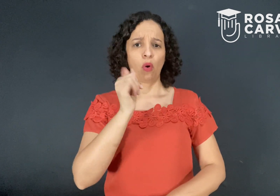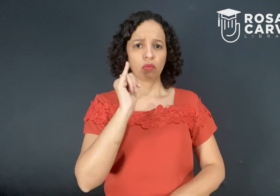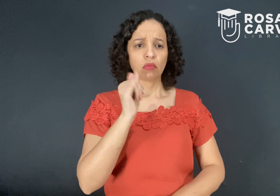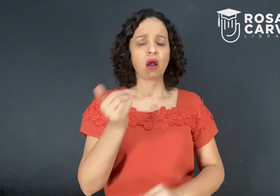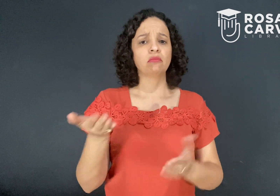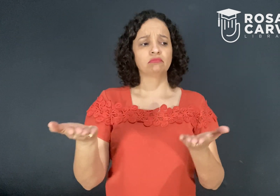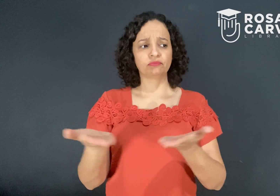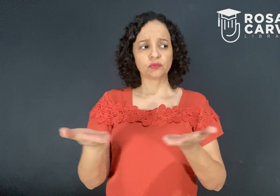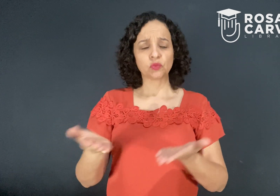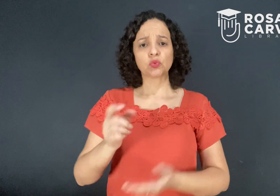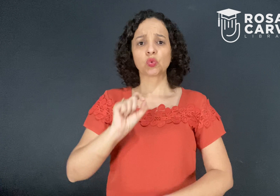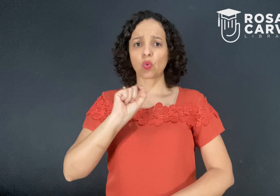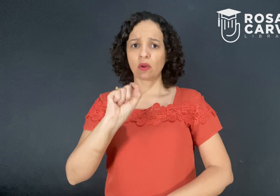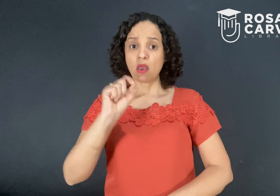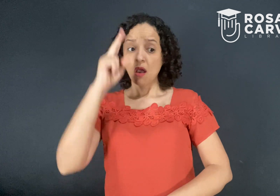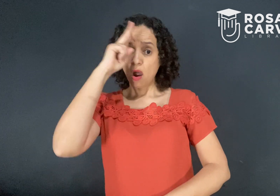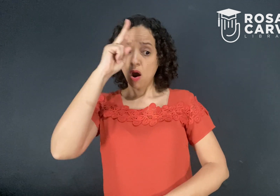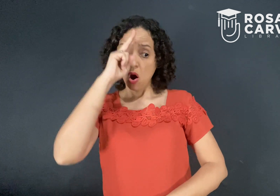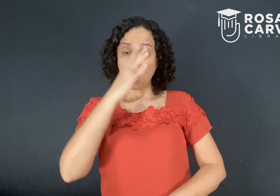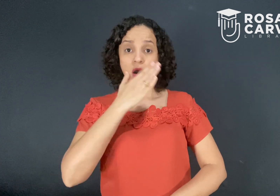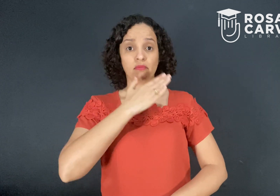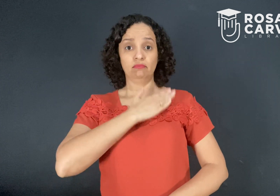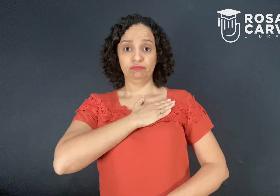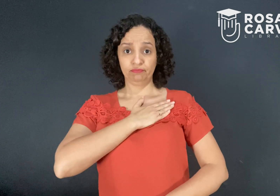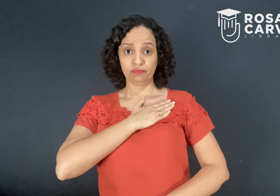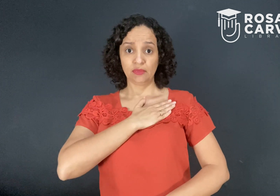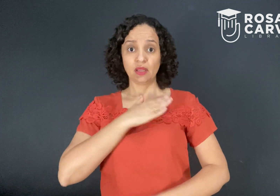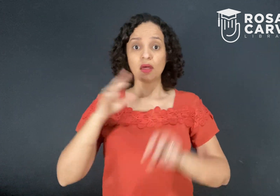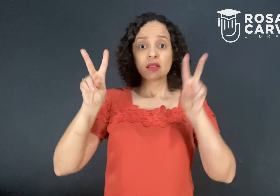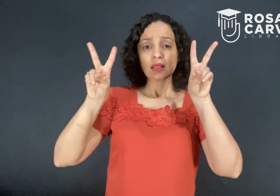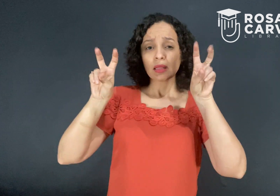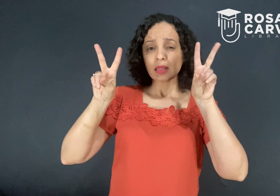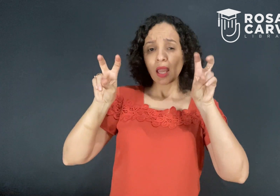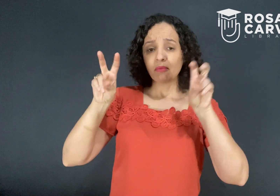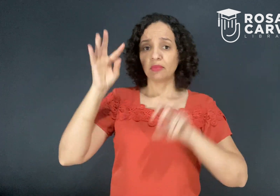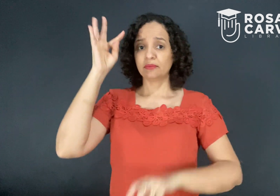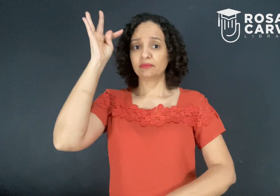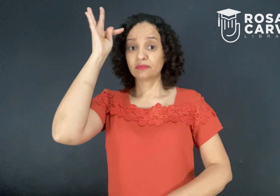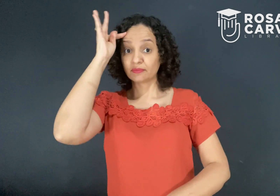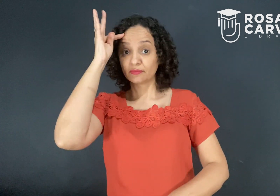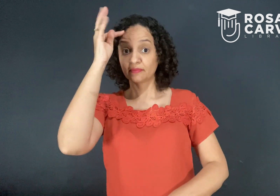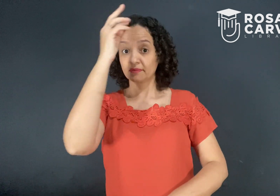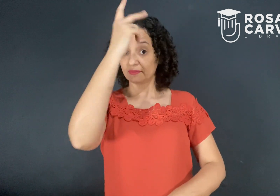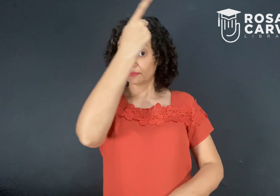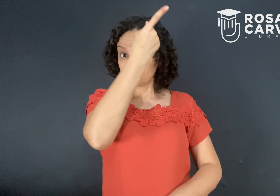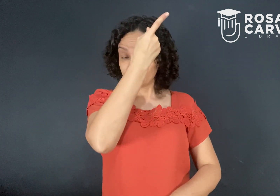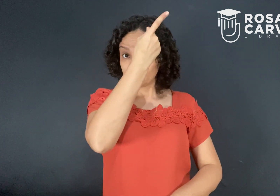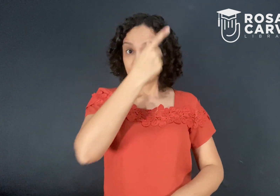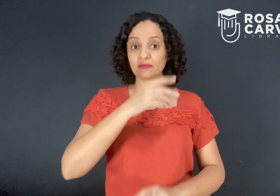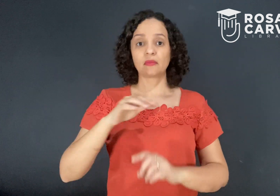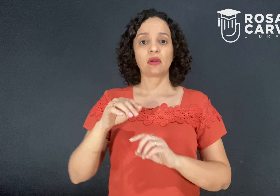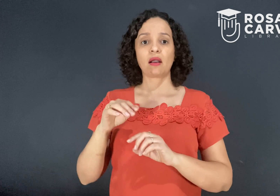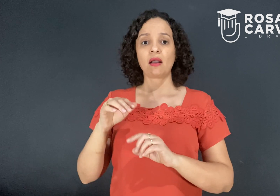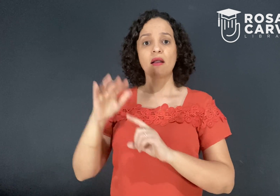Eu vou compartilhar com vocês aqui o meu relato, né, em relação ao TDAH e à